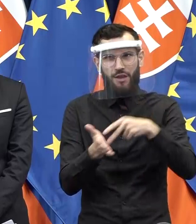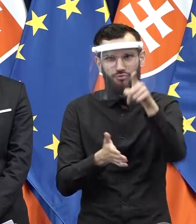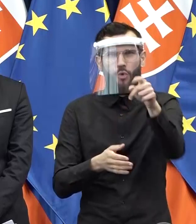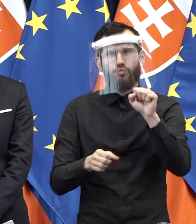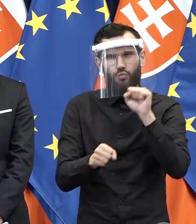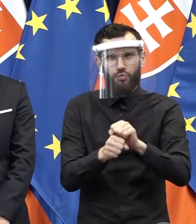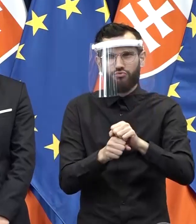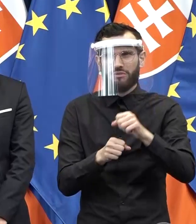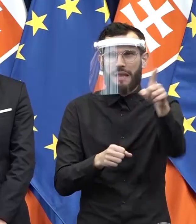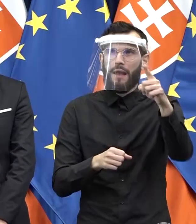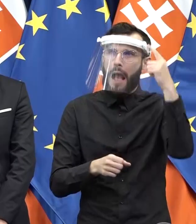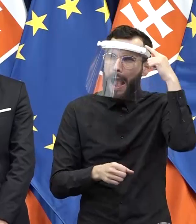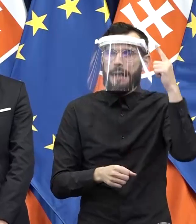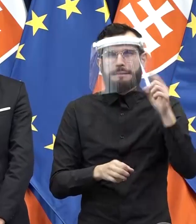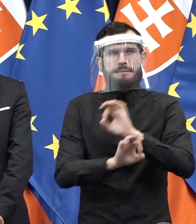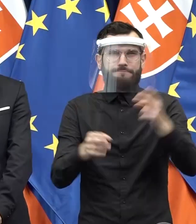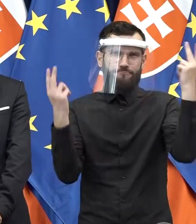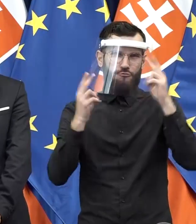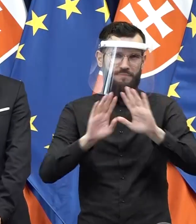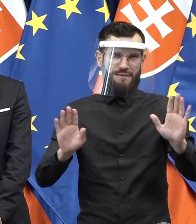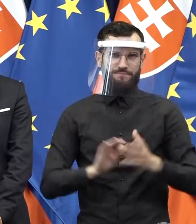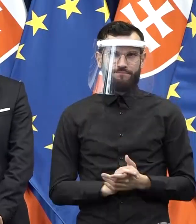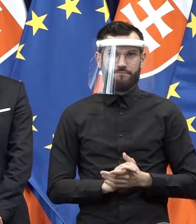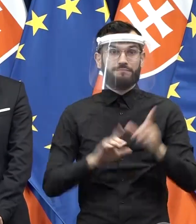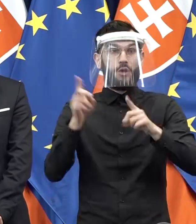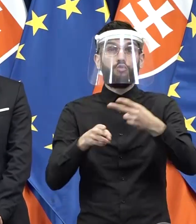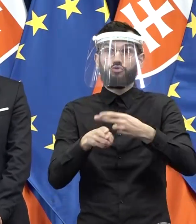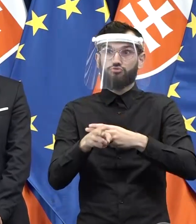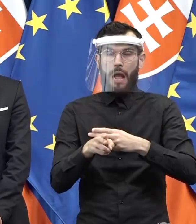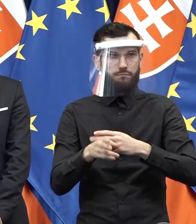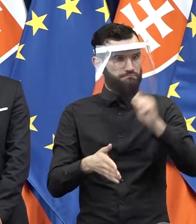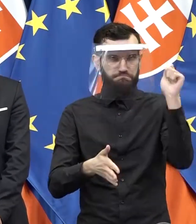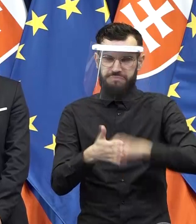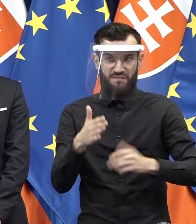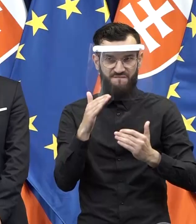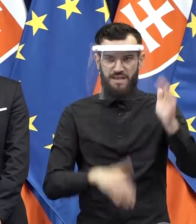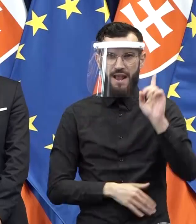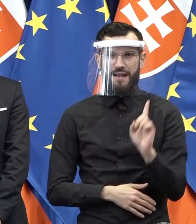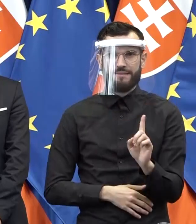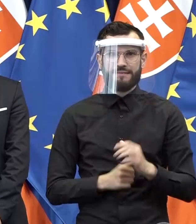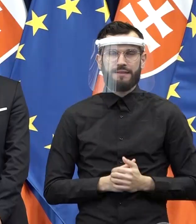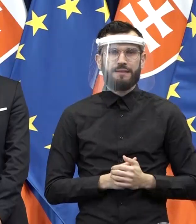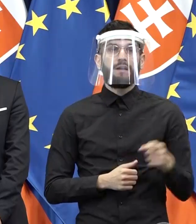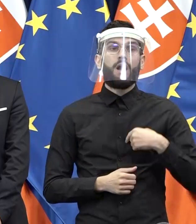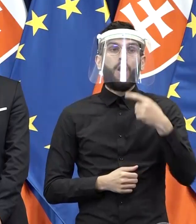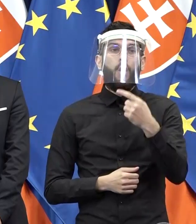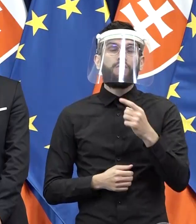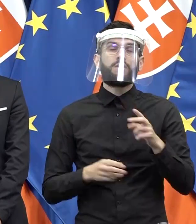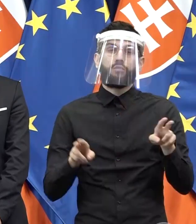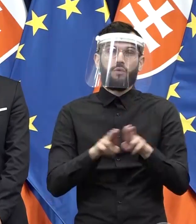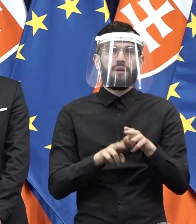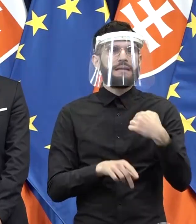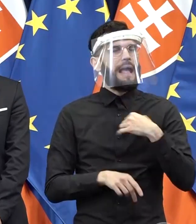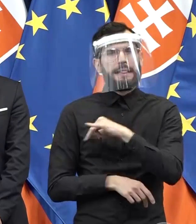že vypočujú toto volanie. Sú krajiny, ktoré pristupujú k tomu radikálnejšie. Naozaj, tiež hovorím s jedným dychom,